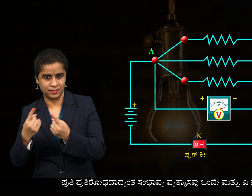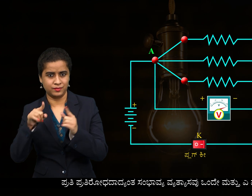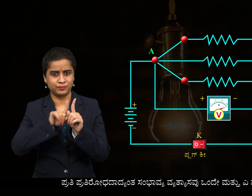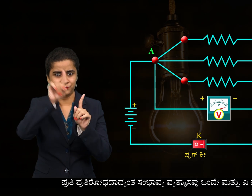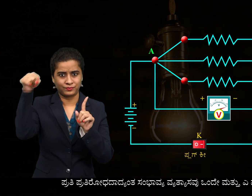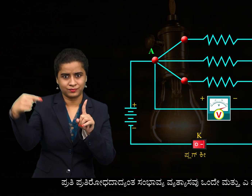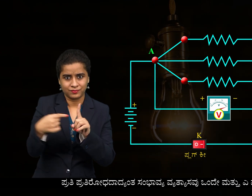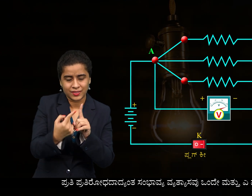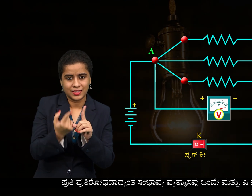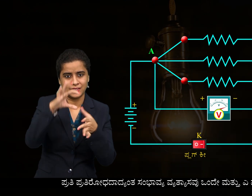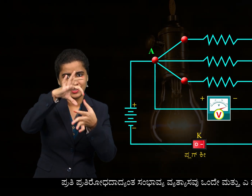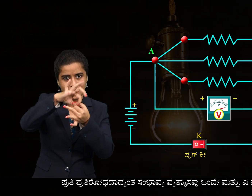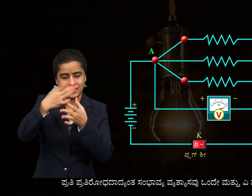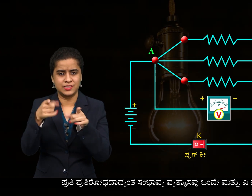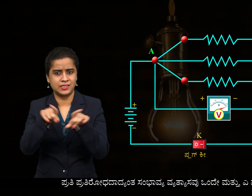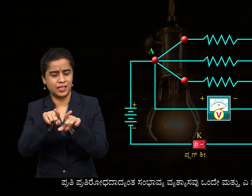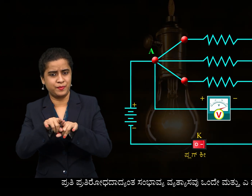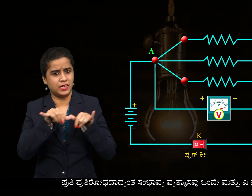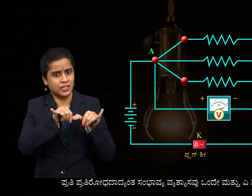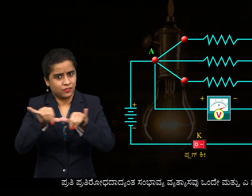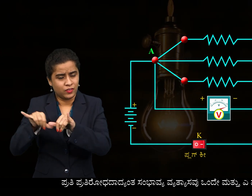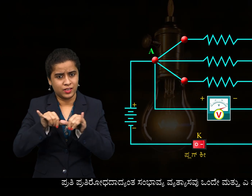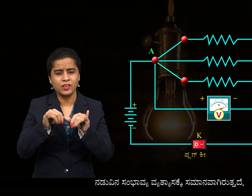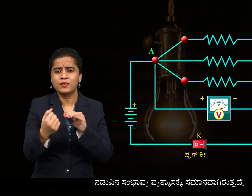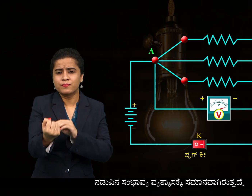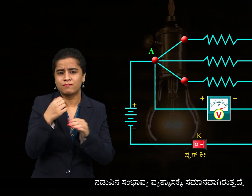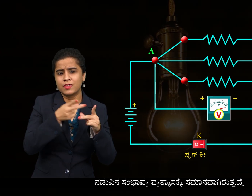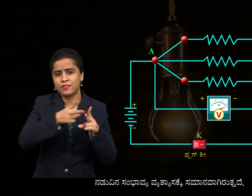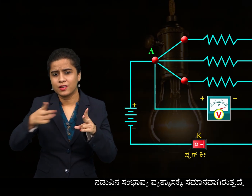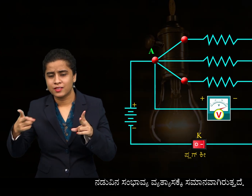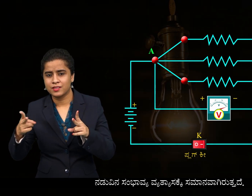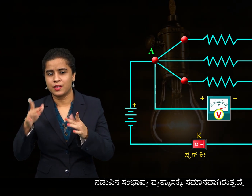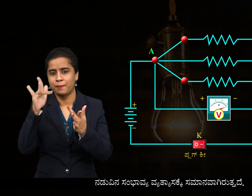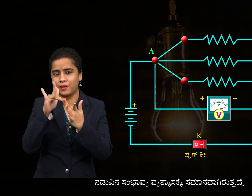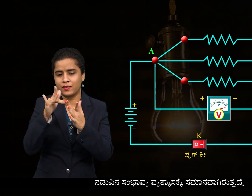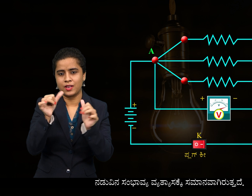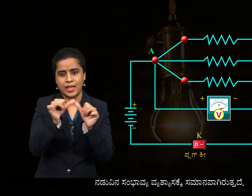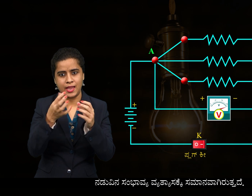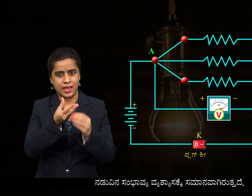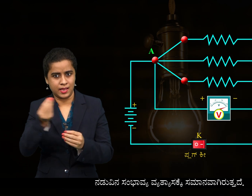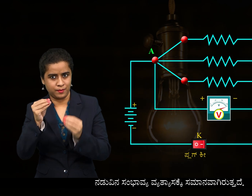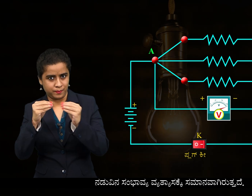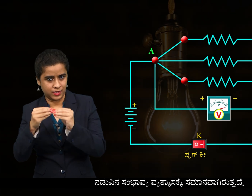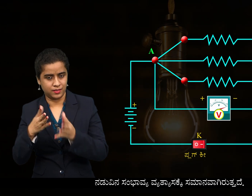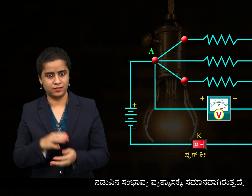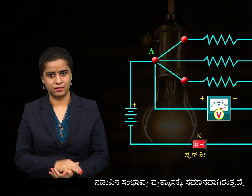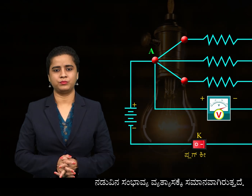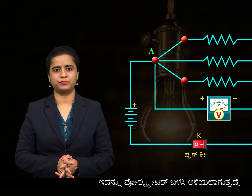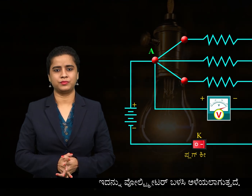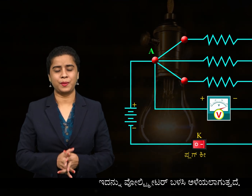ಪ್ರತಿರೋಧದಾದ್ಯಂತ ಸಂಭಾವ್ಯ ವ್ಯತ್ಯಾಸವು ಒಂದೇ ಮತ್ತು A ಮತ್ತು B ನಡುವಿನ ಸಂಭಾವ್ಯ ವ್ಯತ್ಯಾಸಕ್ಕೆ